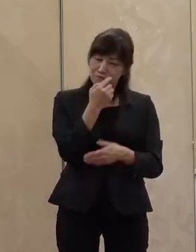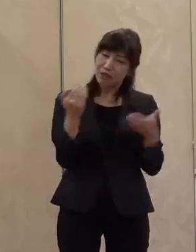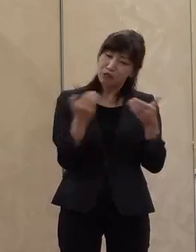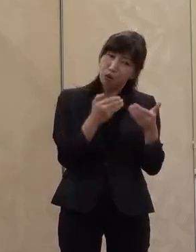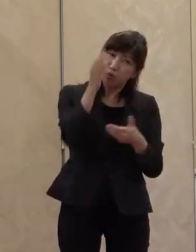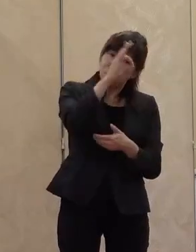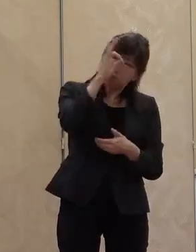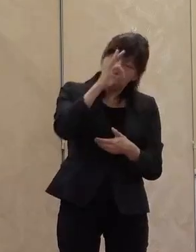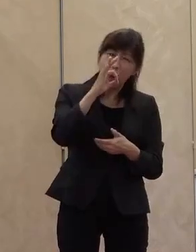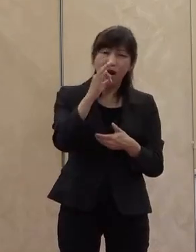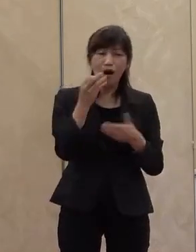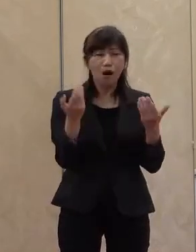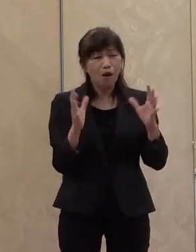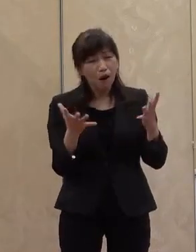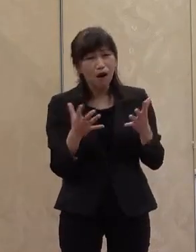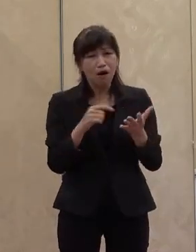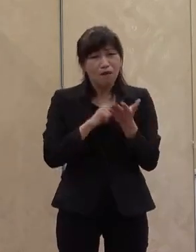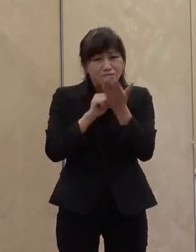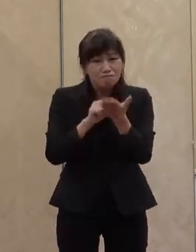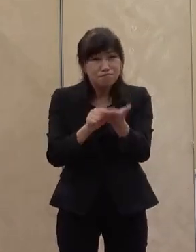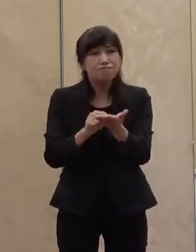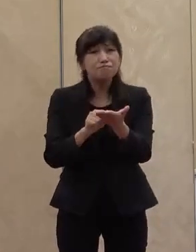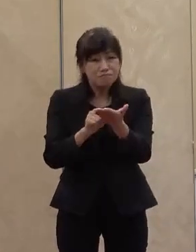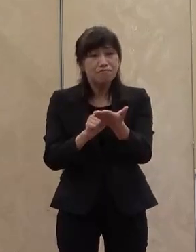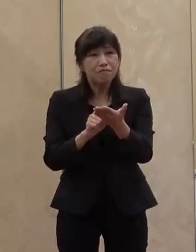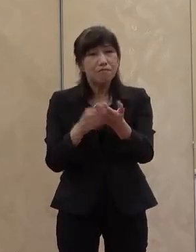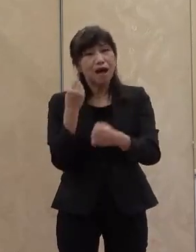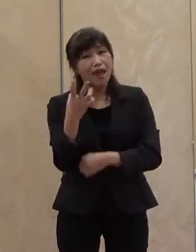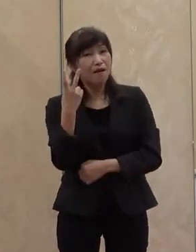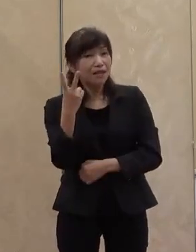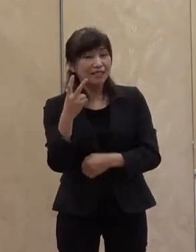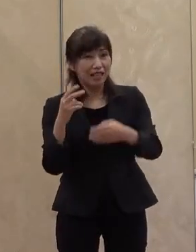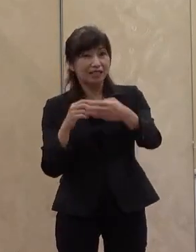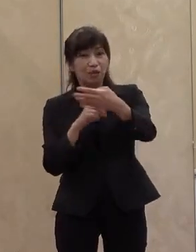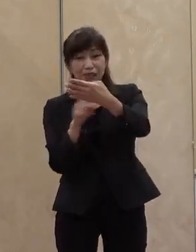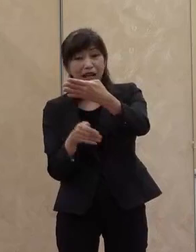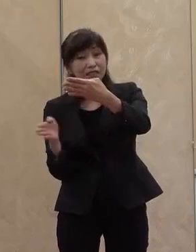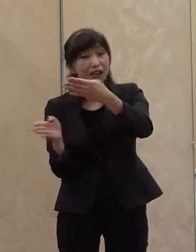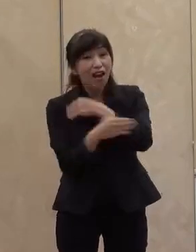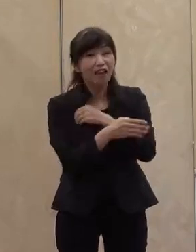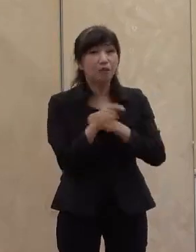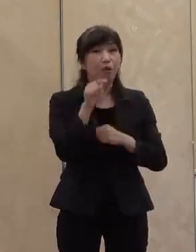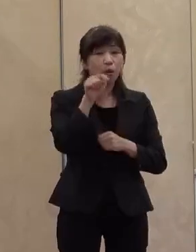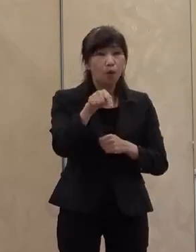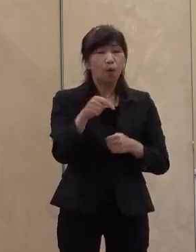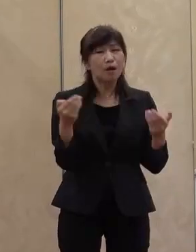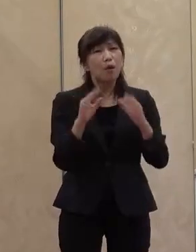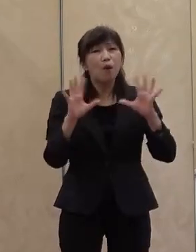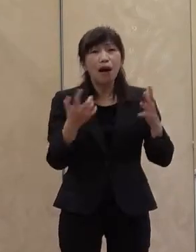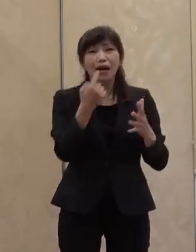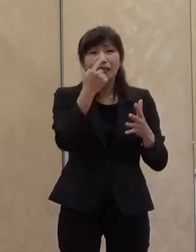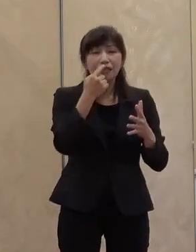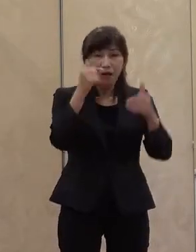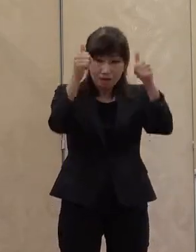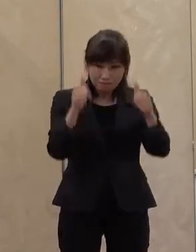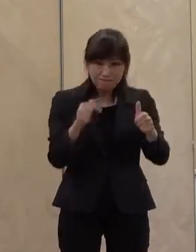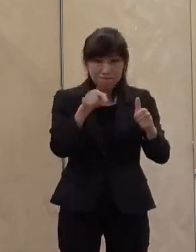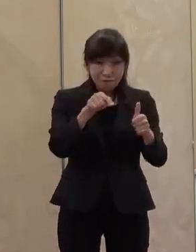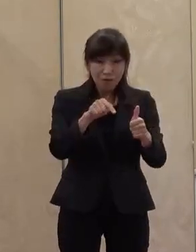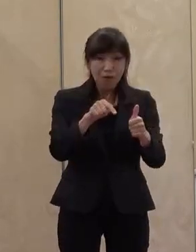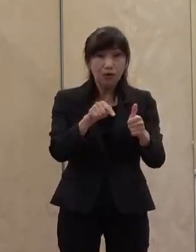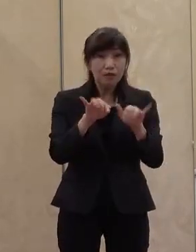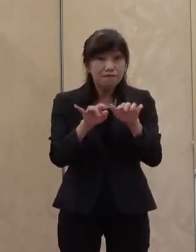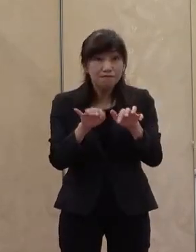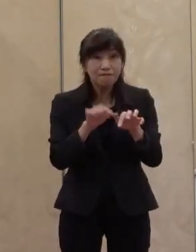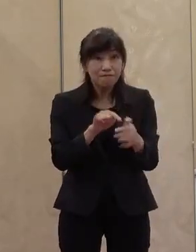失業者、対象は令和2年4月以降の失業者ですけれども、失業者の方がそのサイトにまず入っていくと。で